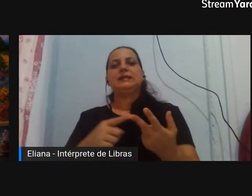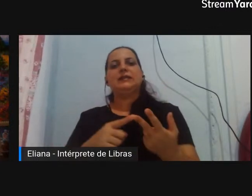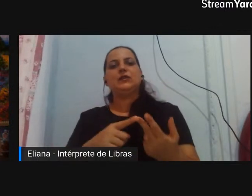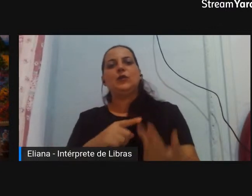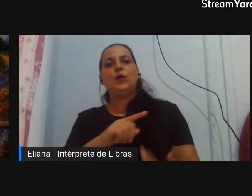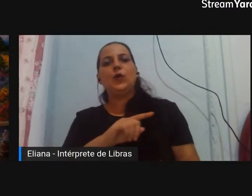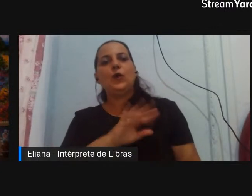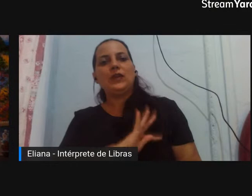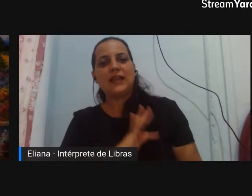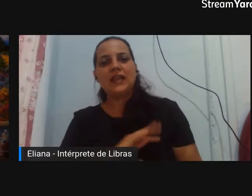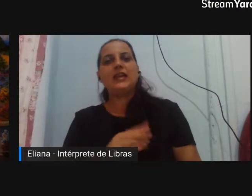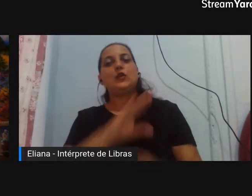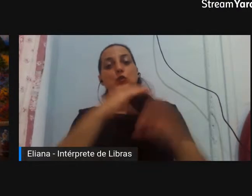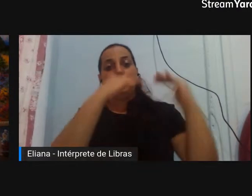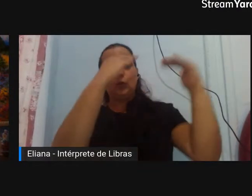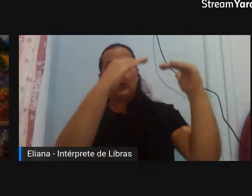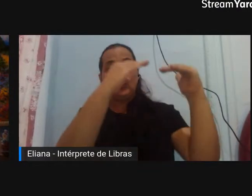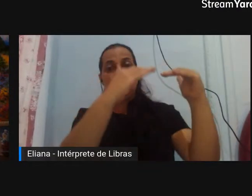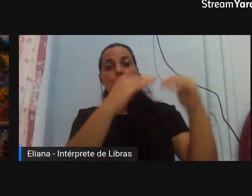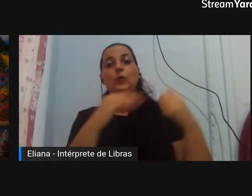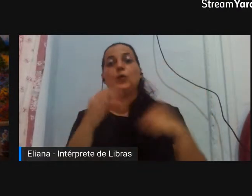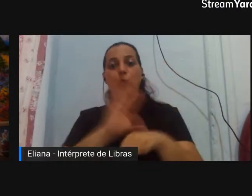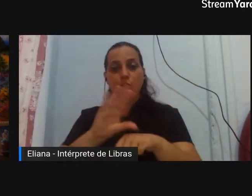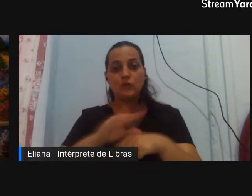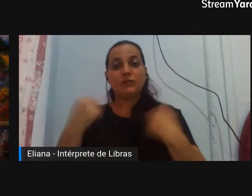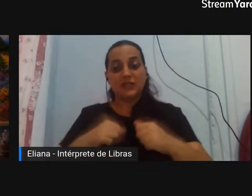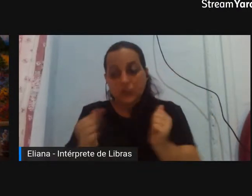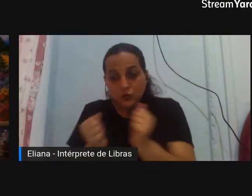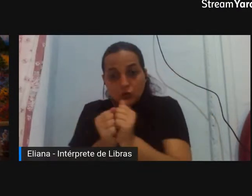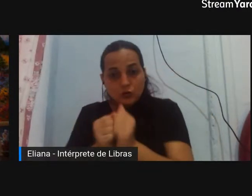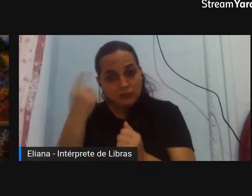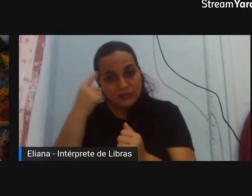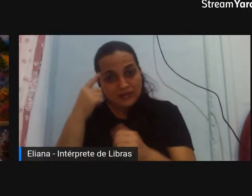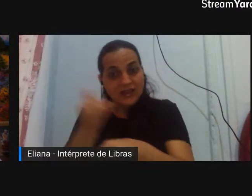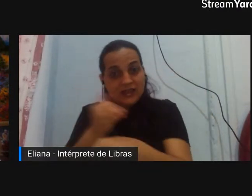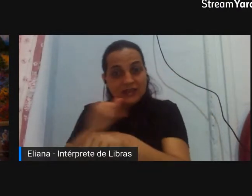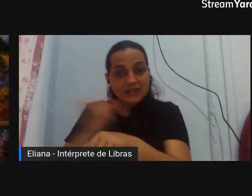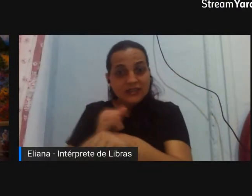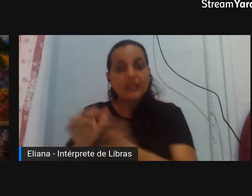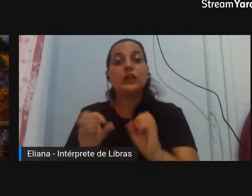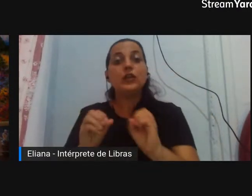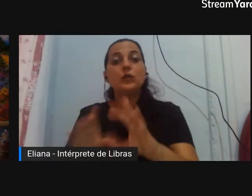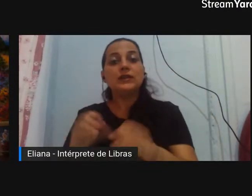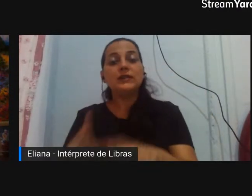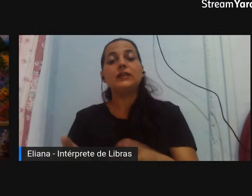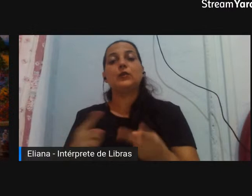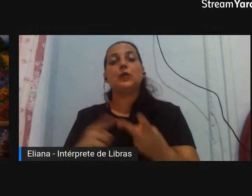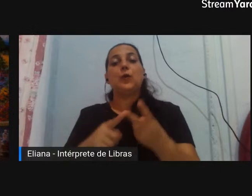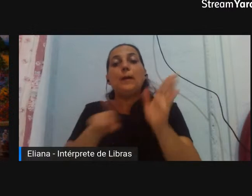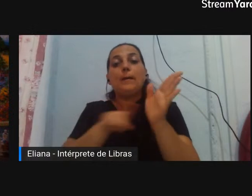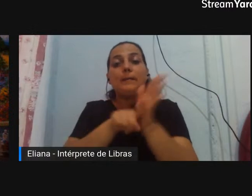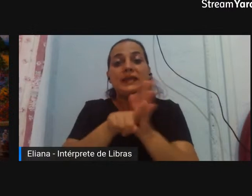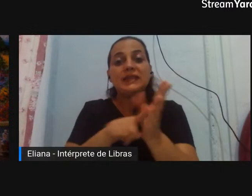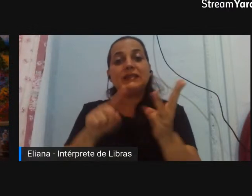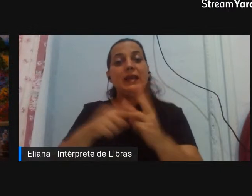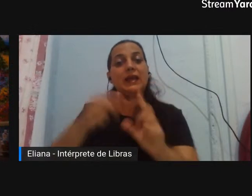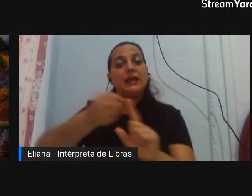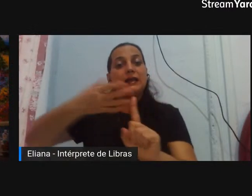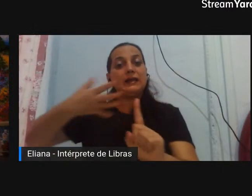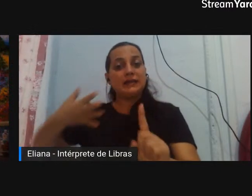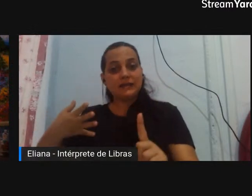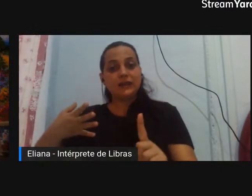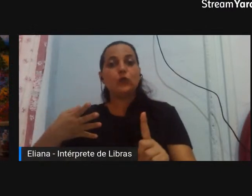extensão são faces, se é possível uma moeda ter três faces, mas são faces de uma mesma